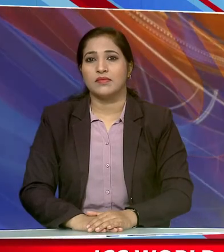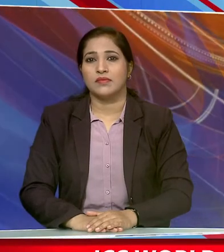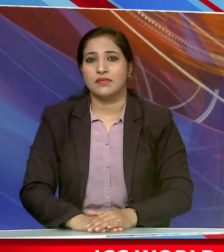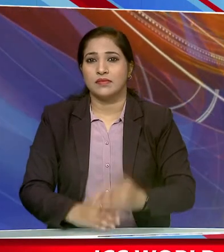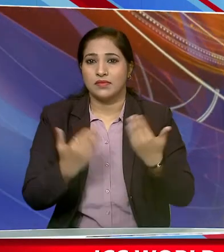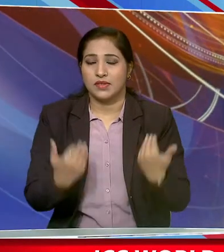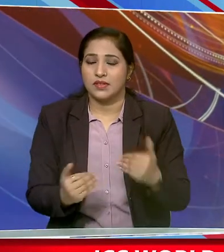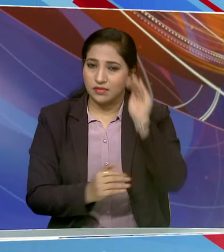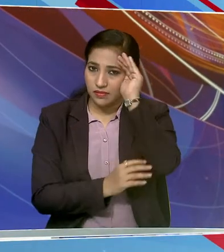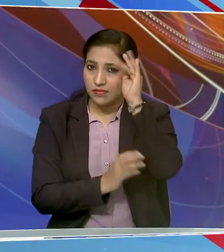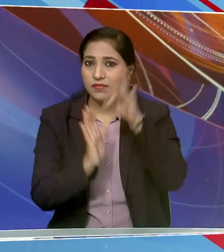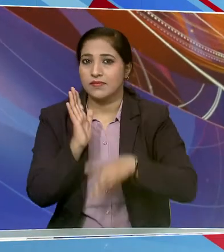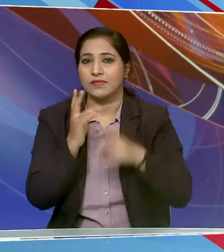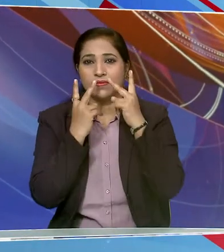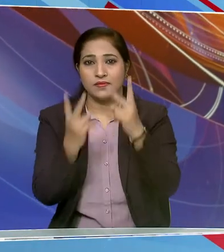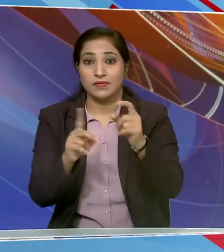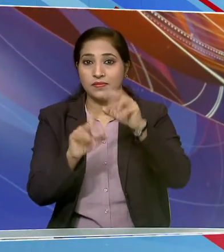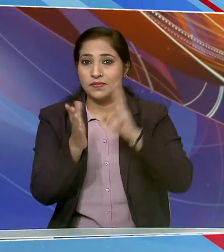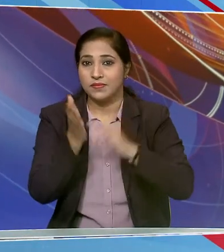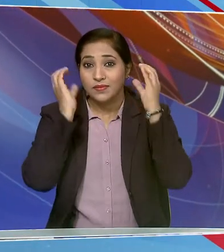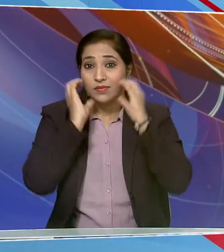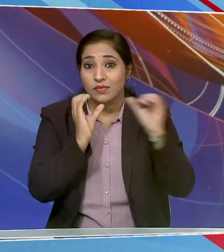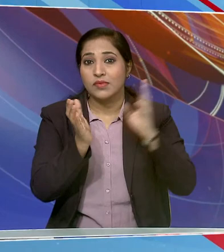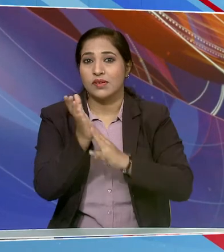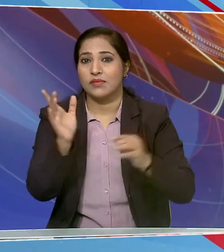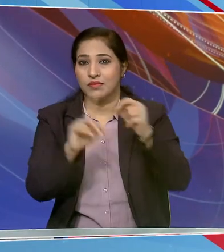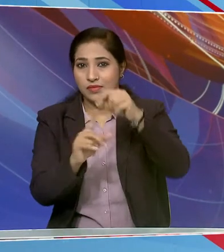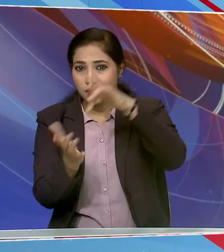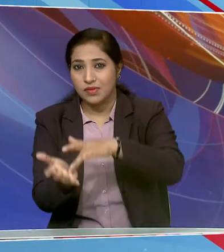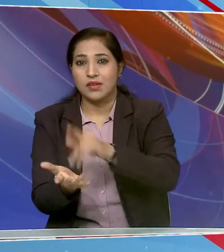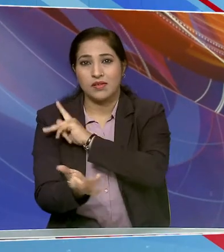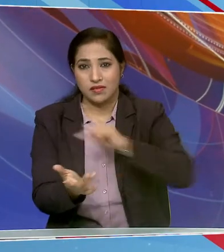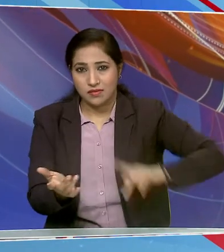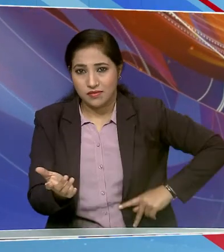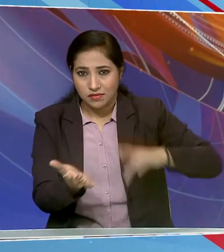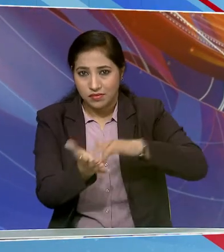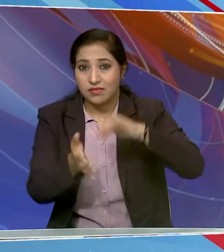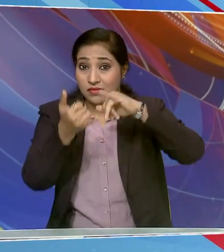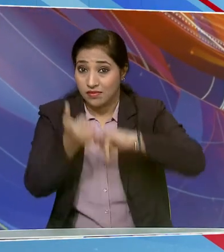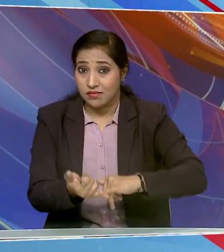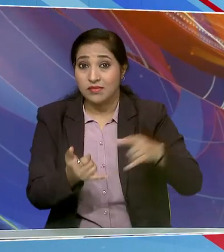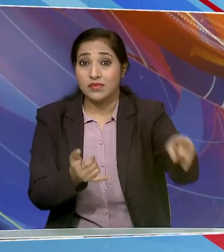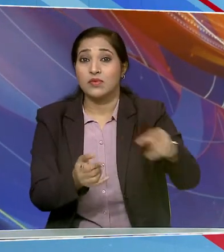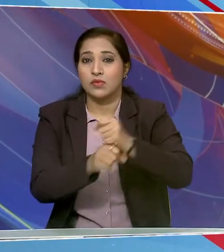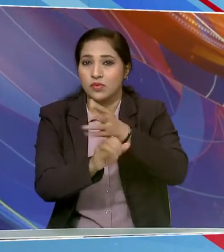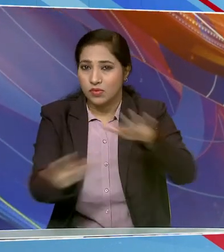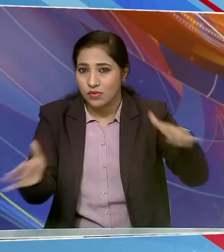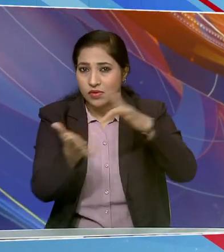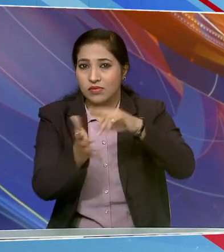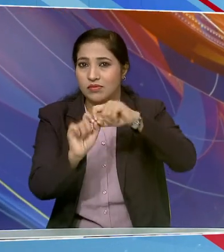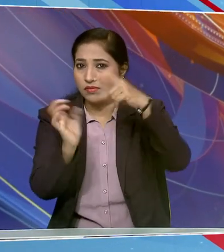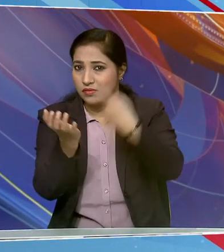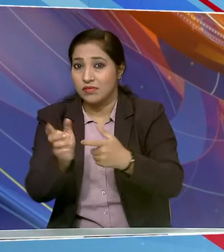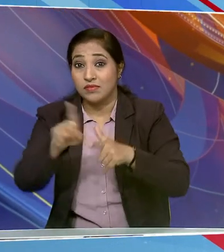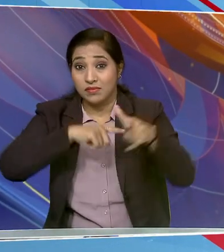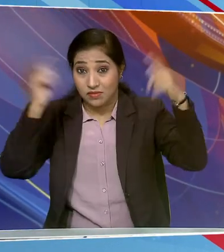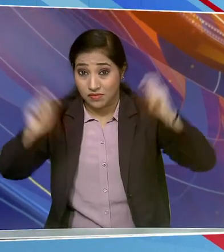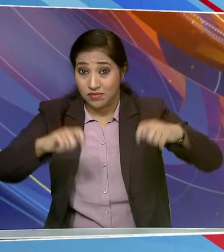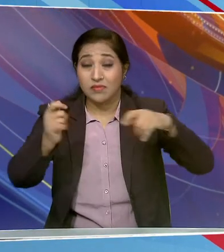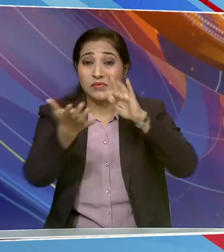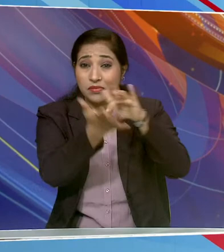और अब विस्तार से समाचार। प्रधानमंत्री नरेंद्र मोदी ने मध्य प्रदेश, कर्नाटक, महाराष्ट्र, गोवा, बिहार और झारखंड